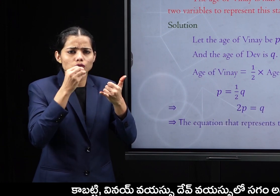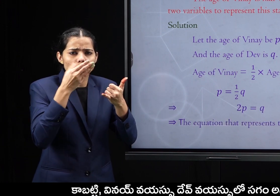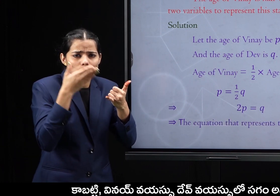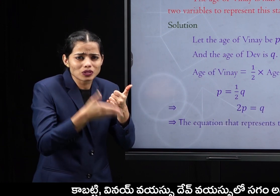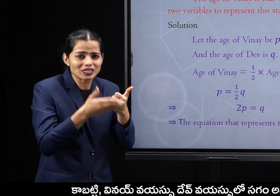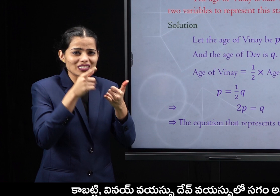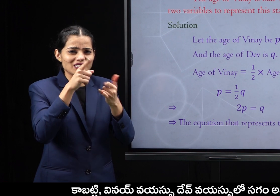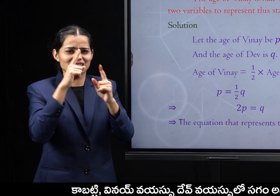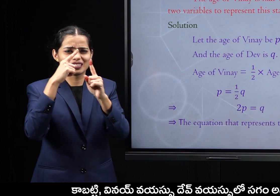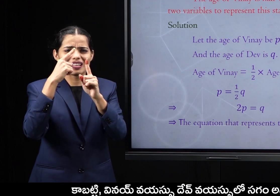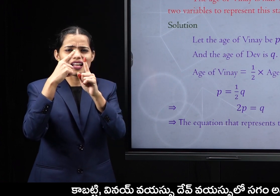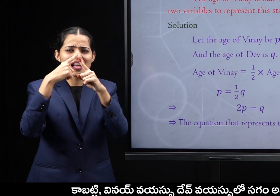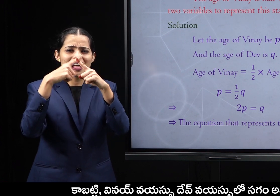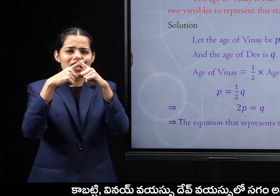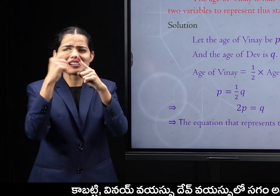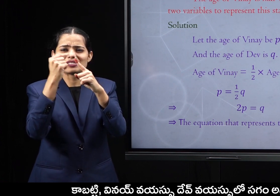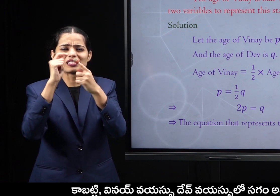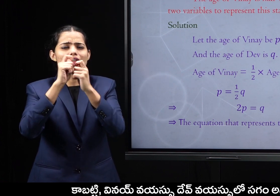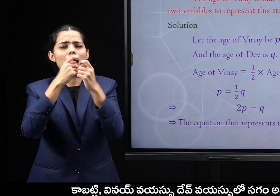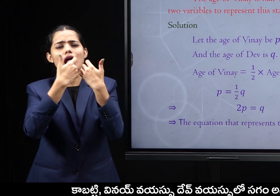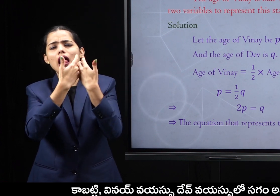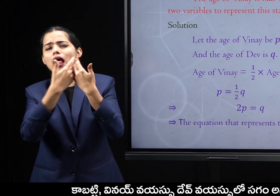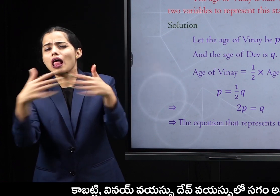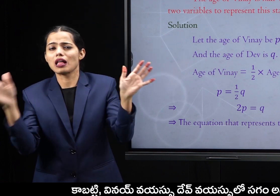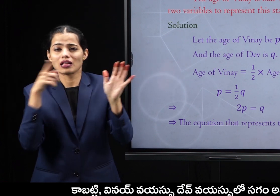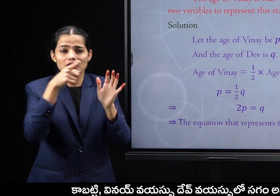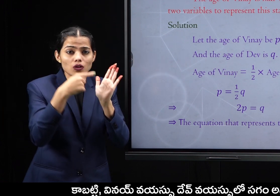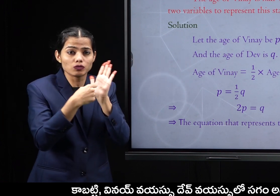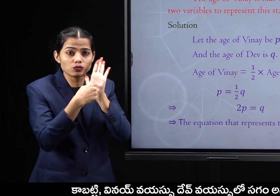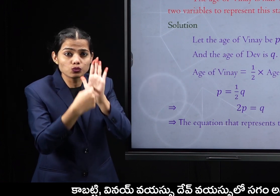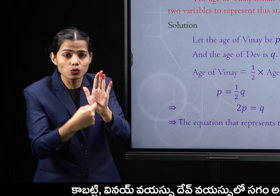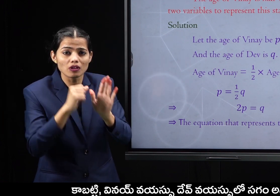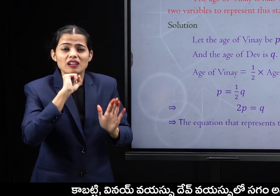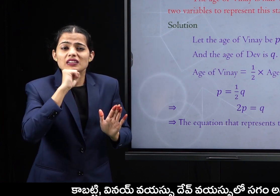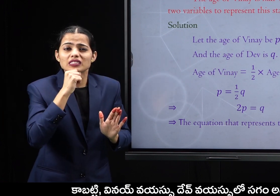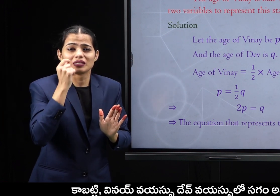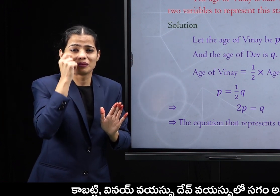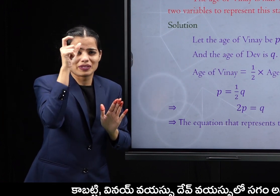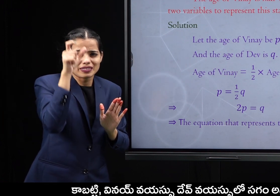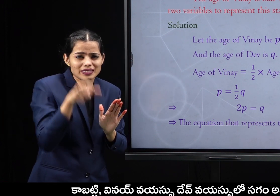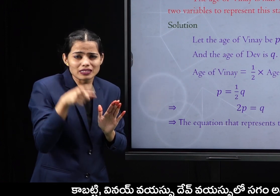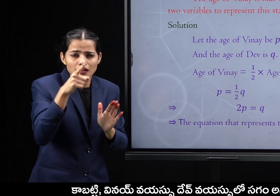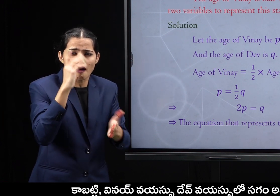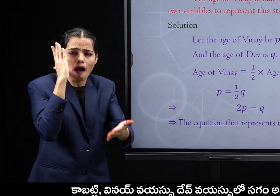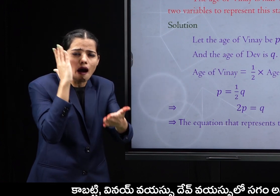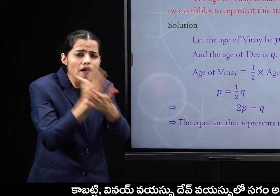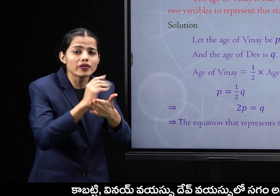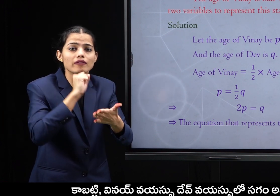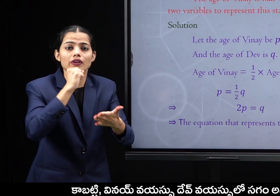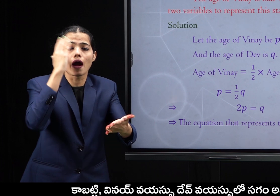కాబట్టి వినయ్ వయసు దేవ్ వయసులో సగమని సూచించే సమీకరణం 2p ఈజ్ ఈక్వల్ టు q.